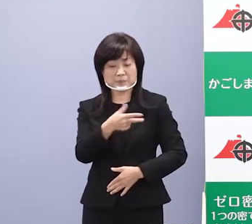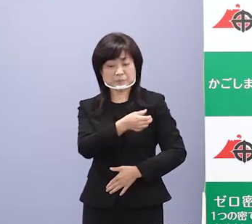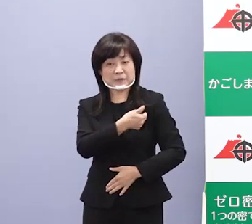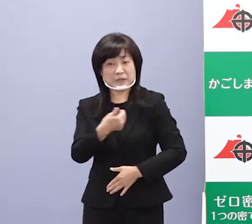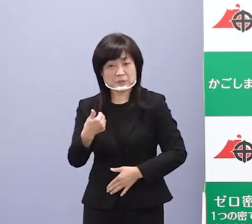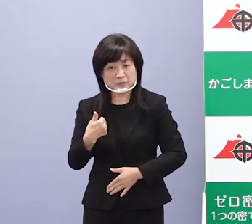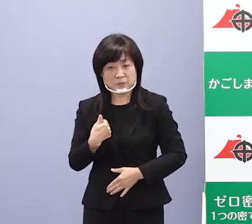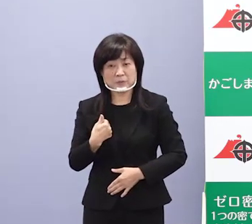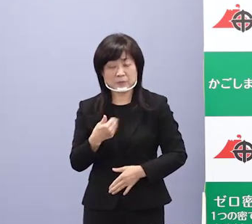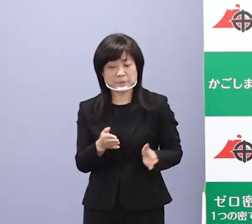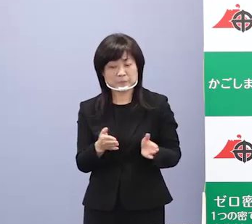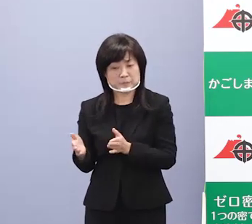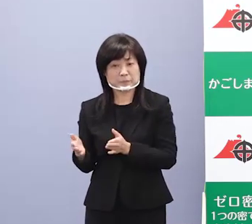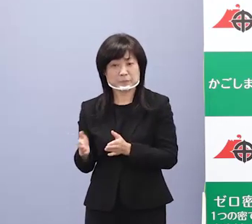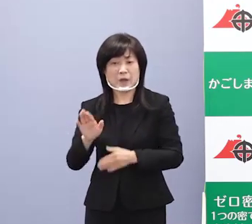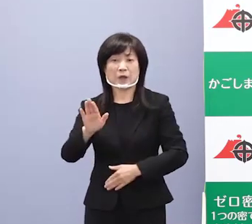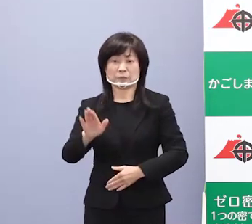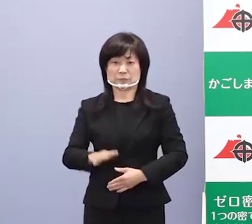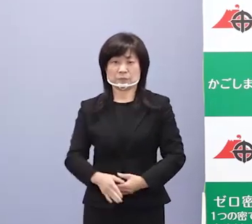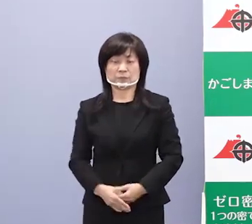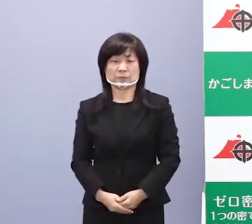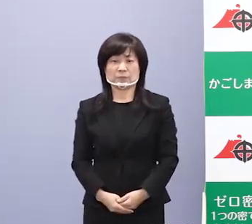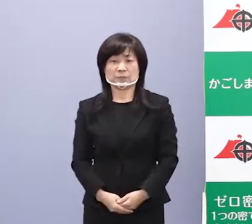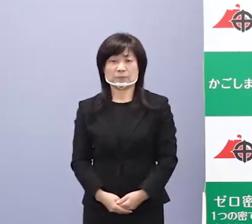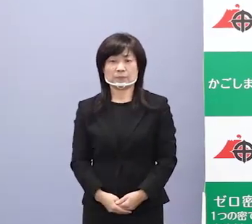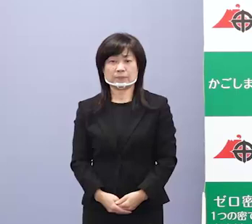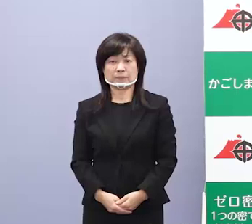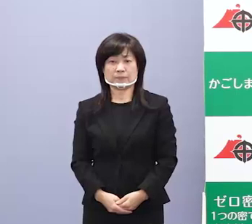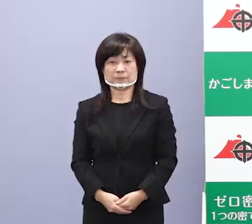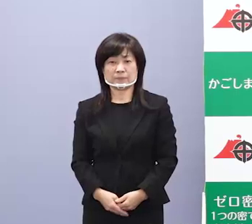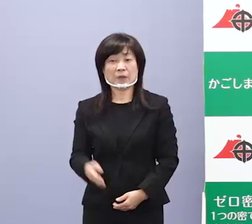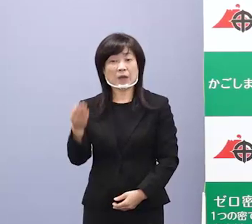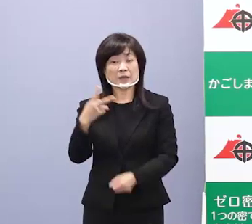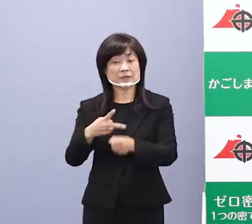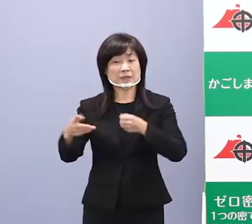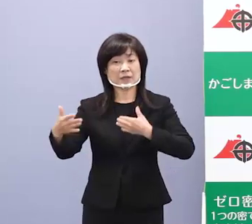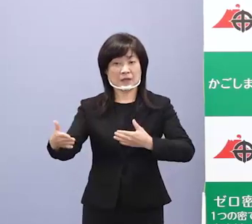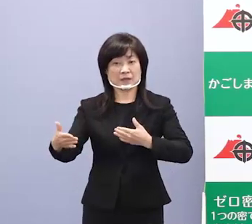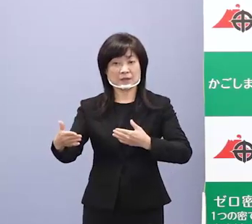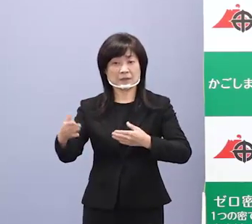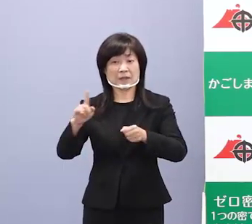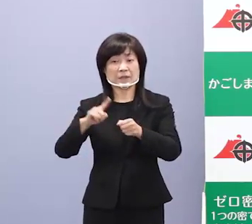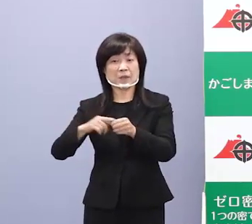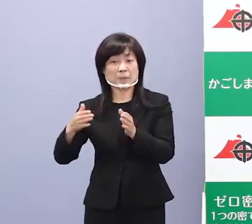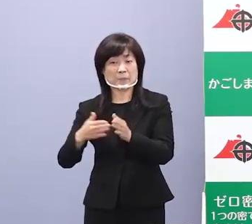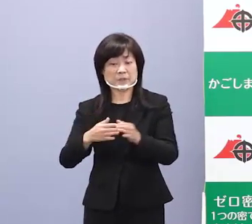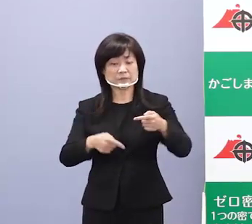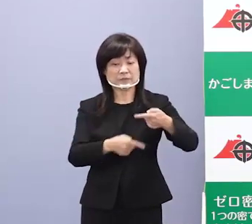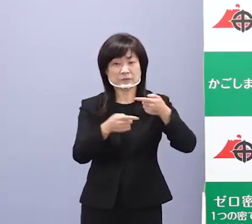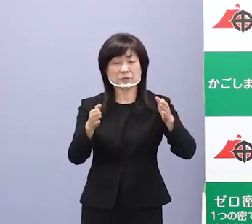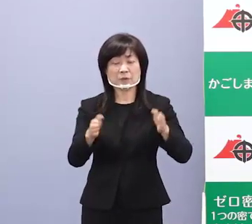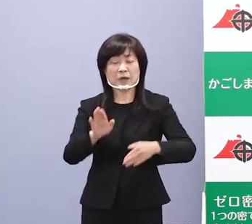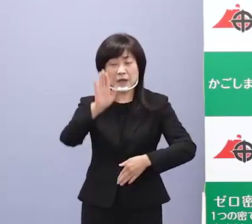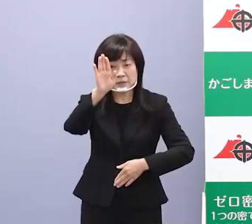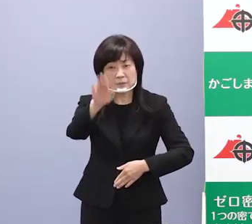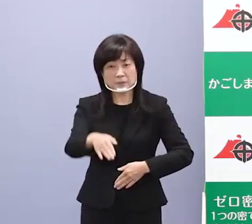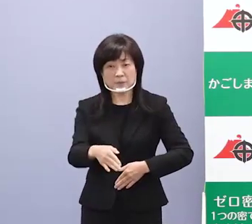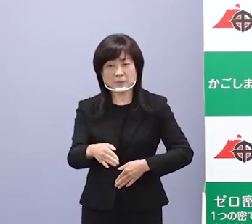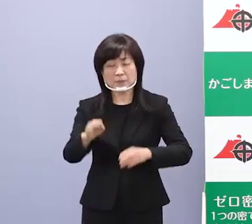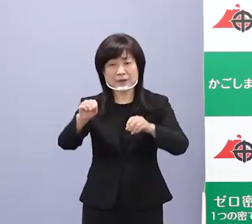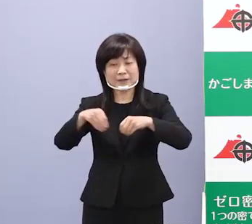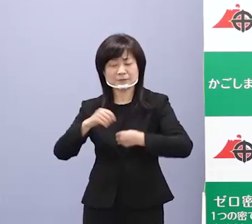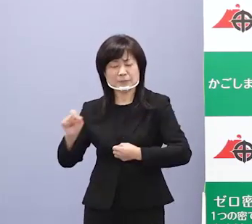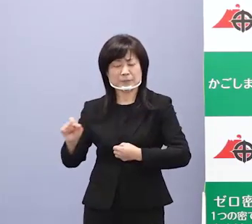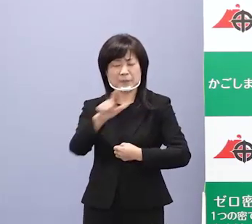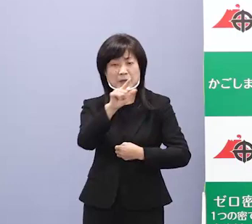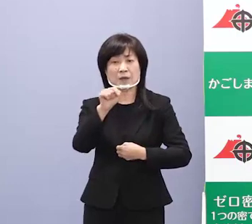るよう体制を整えております。過去2年間年末年始の後に感染が流行していること